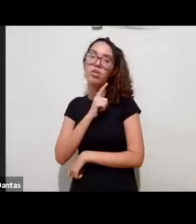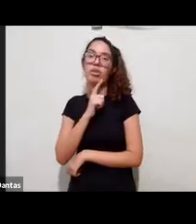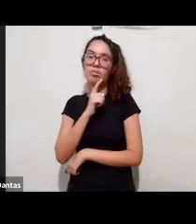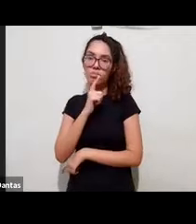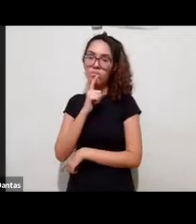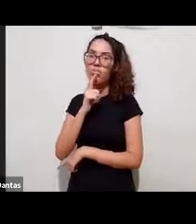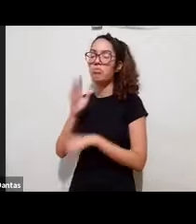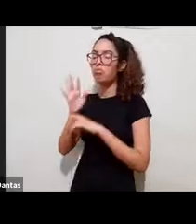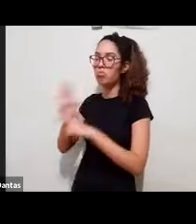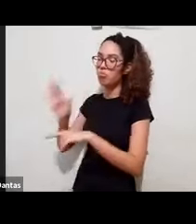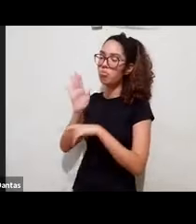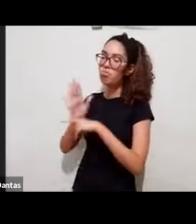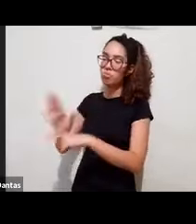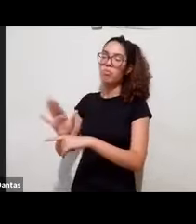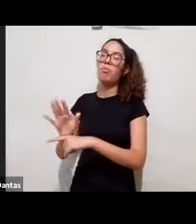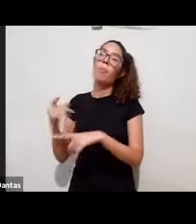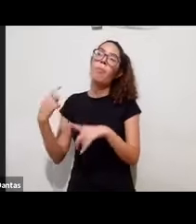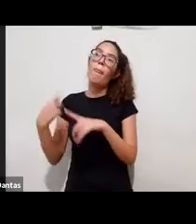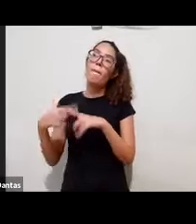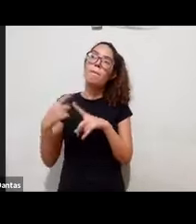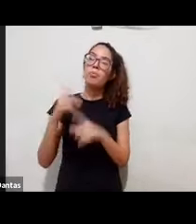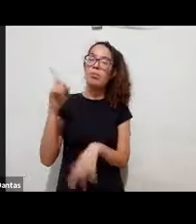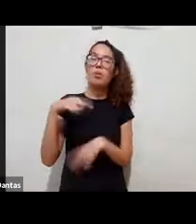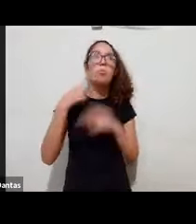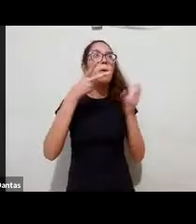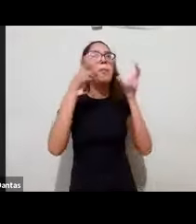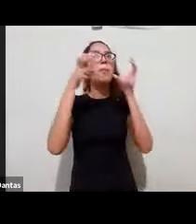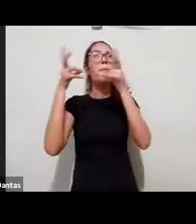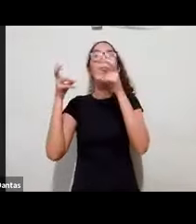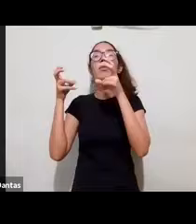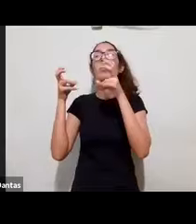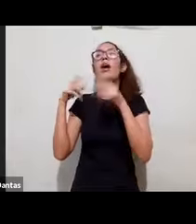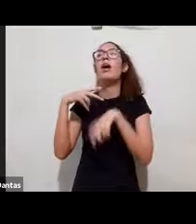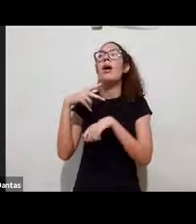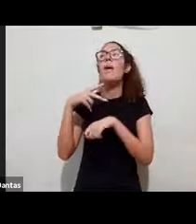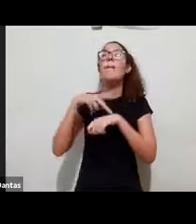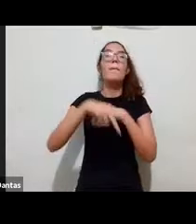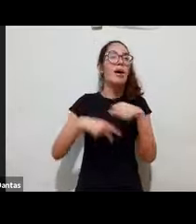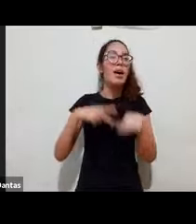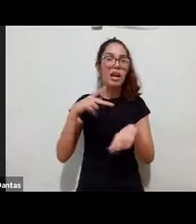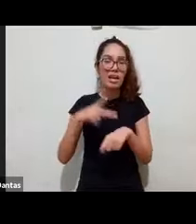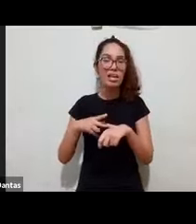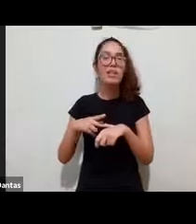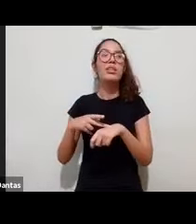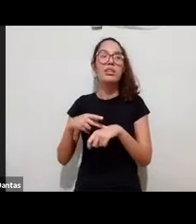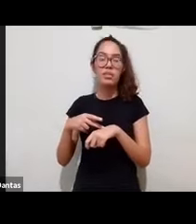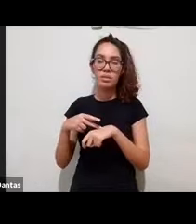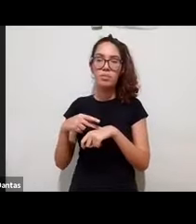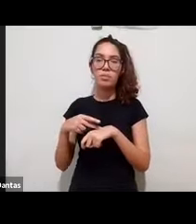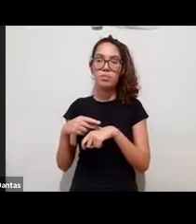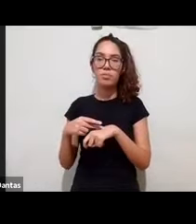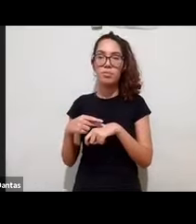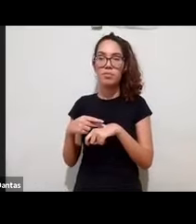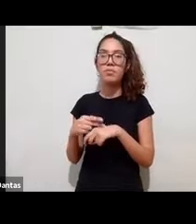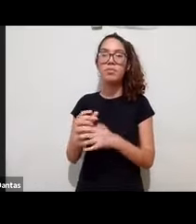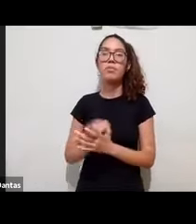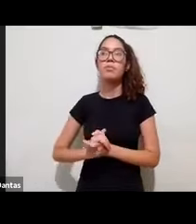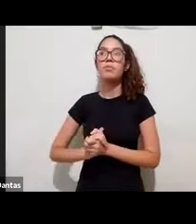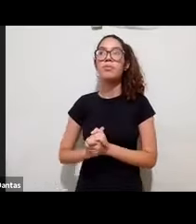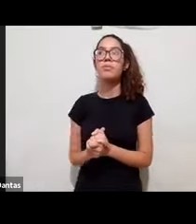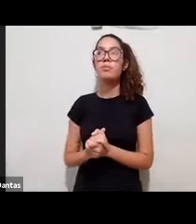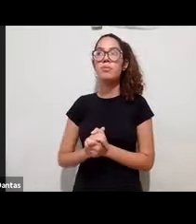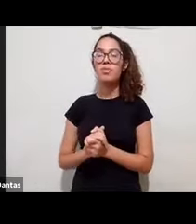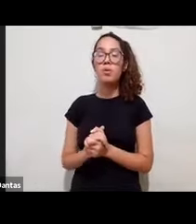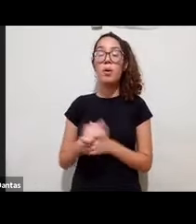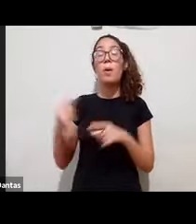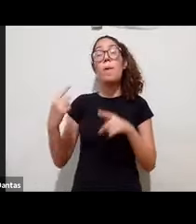né, porque a gente vê tantos países aí que a saúde não é um direito. Na verdade, normalmente a saúde não é um direito pelo mundo, né? São poucos